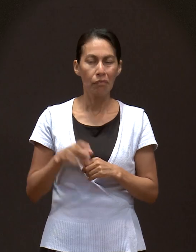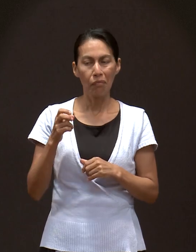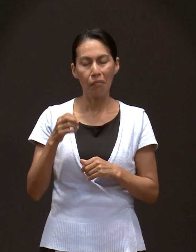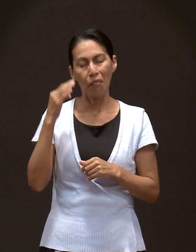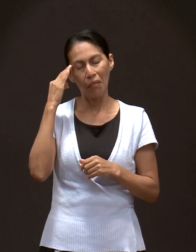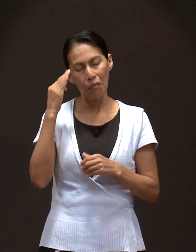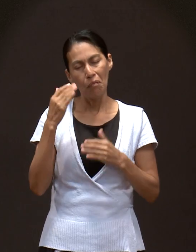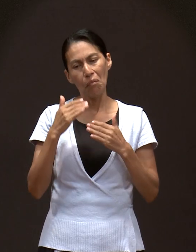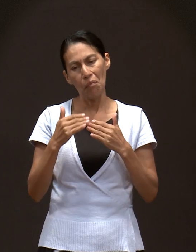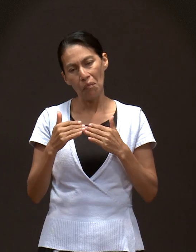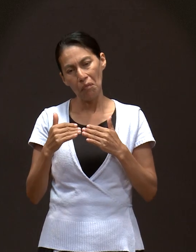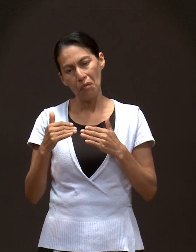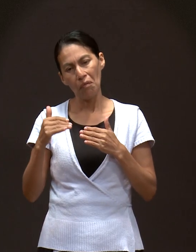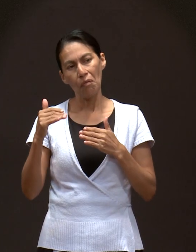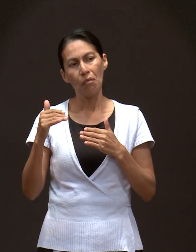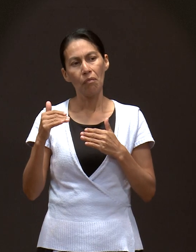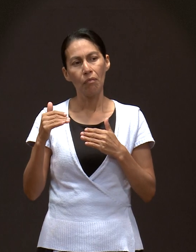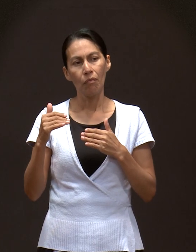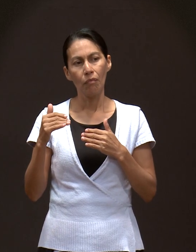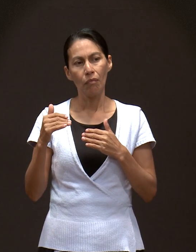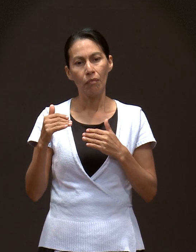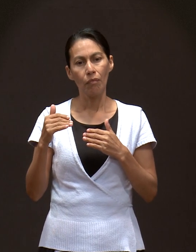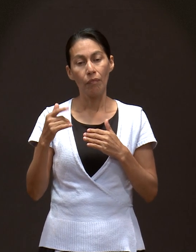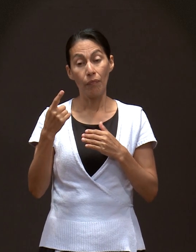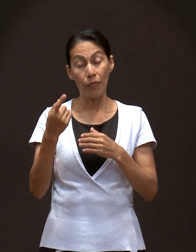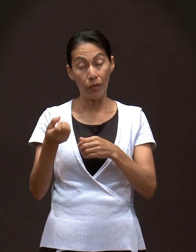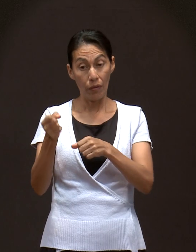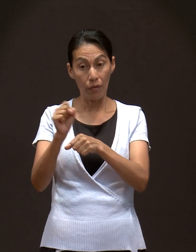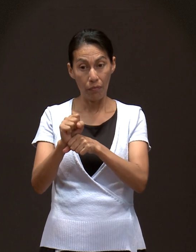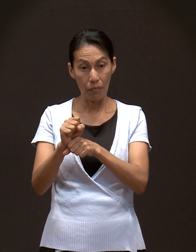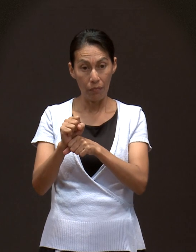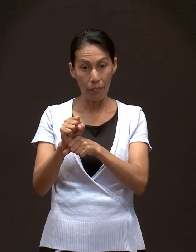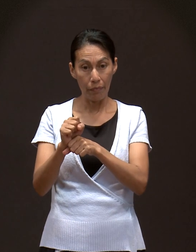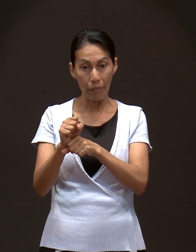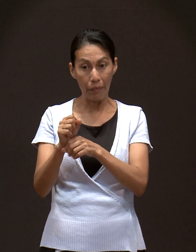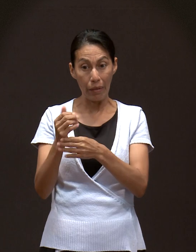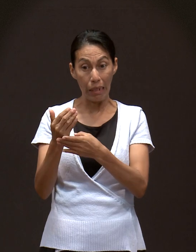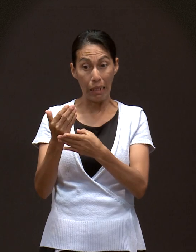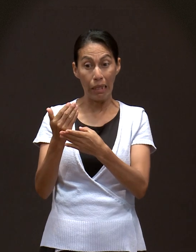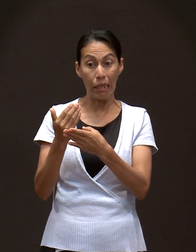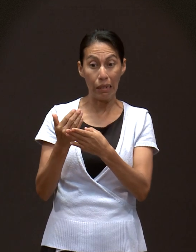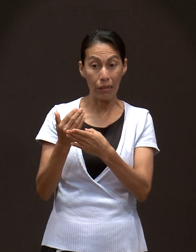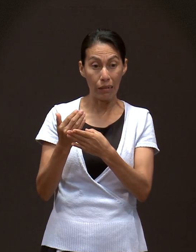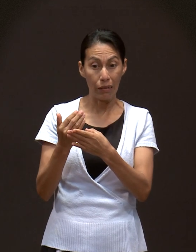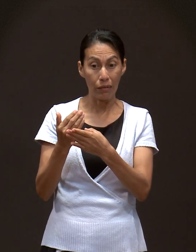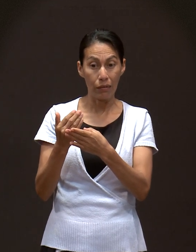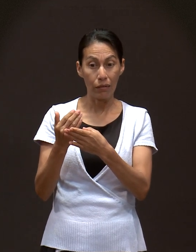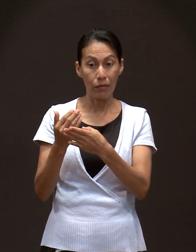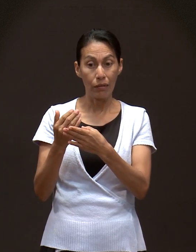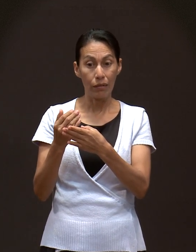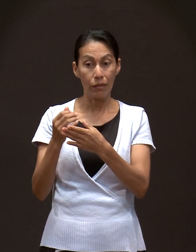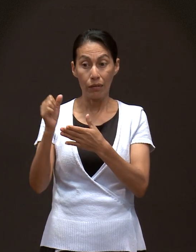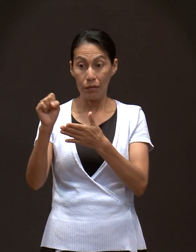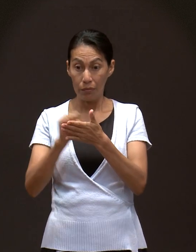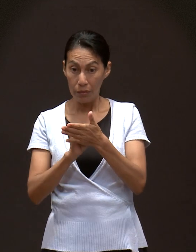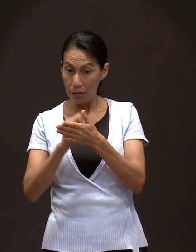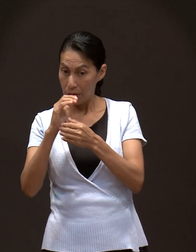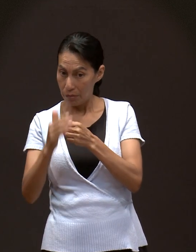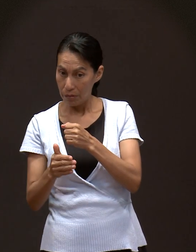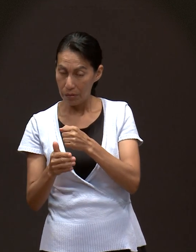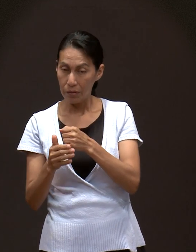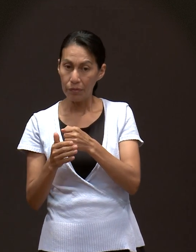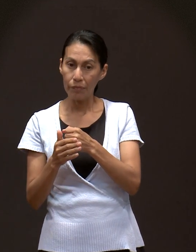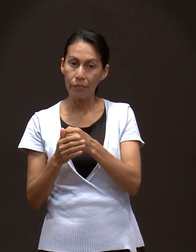Entonces, pues, pasó el tiempo. Y una semana antes de que acabara el